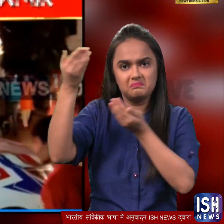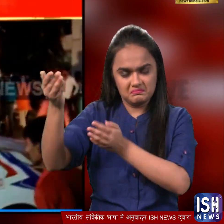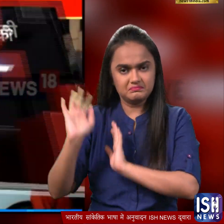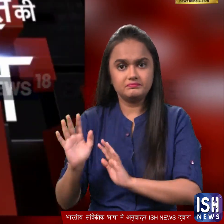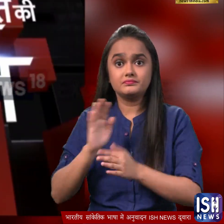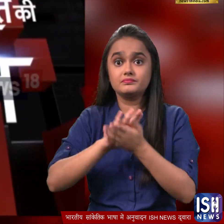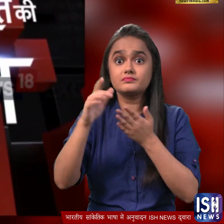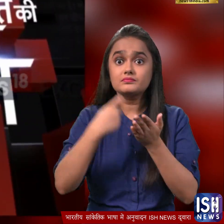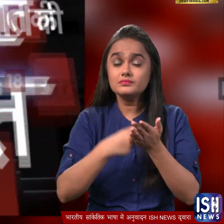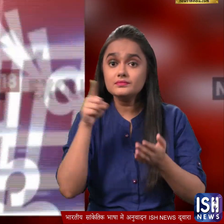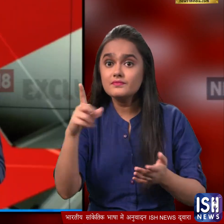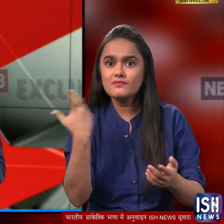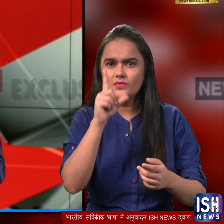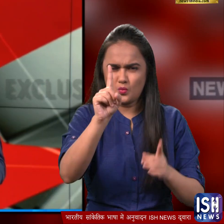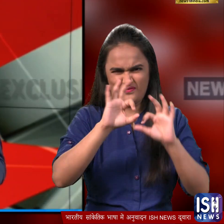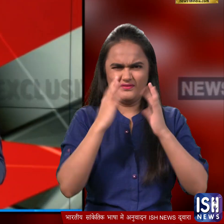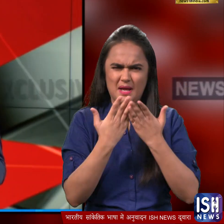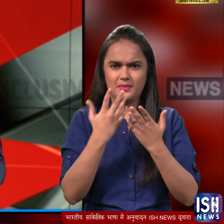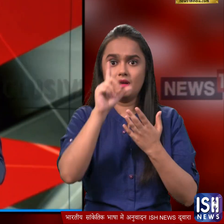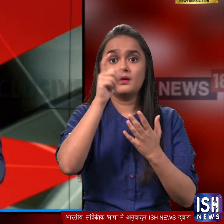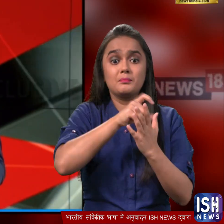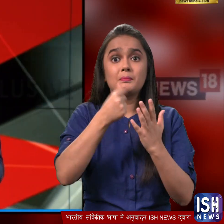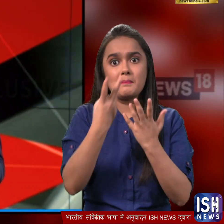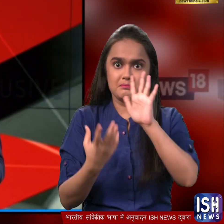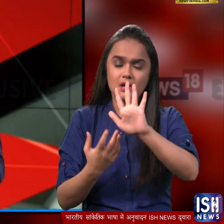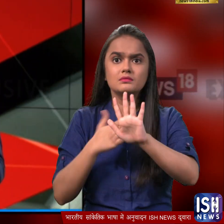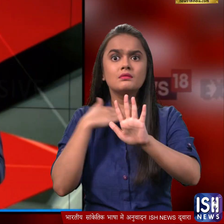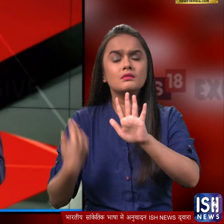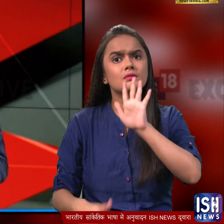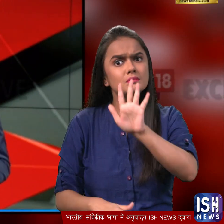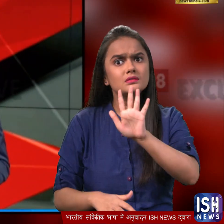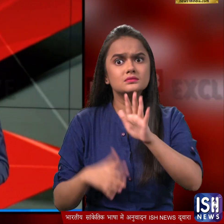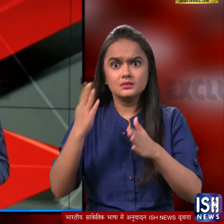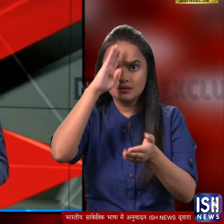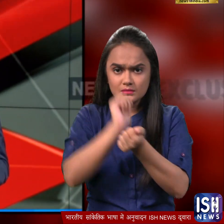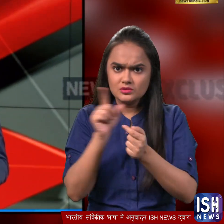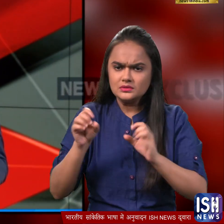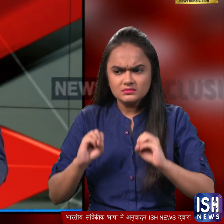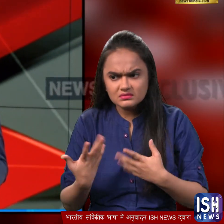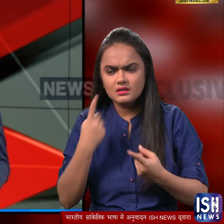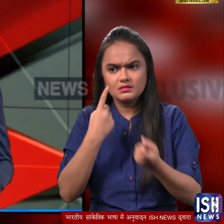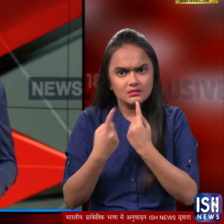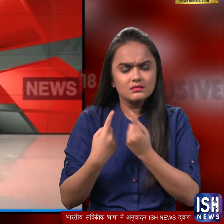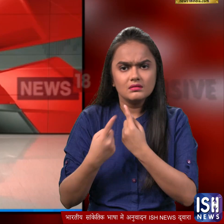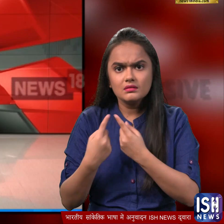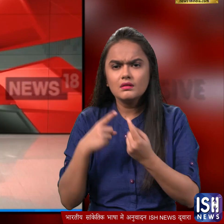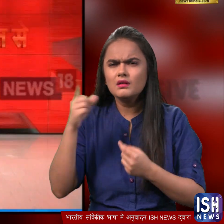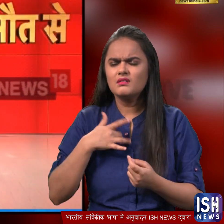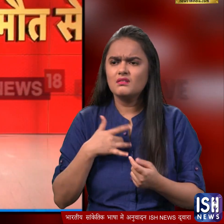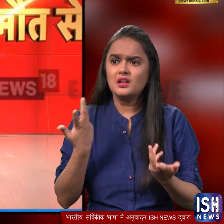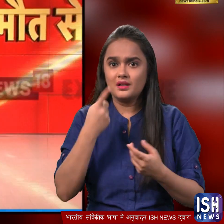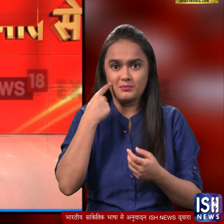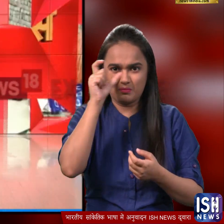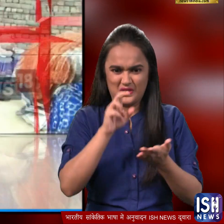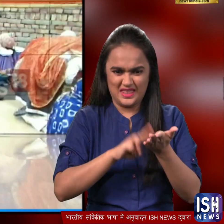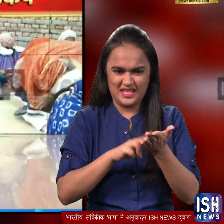है। हरियाणा के पलवल में एक ही परिवार के 5 लोगों की मौत से हड़कंप मच गया। पुलिस ने शुरुआती जांच के आधार पर यह आशंका